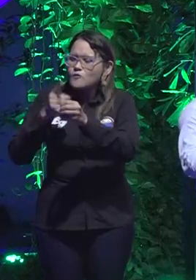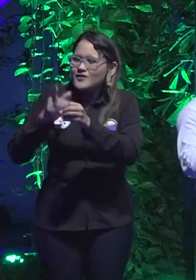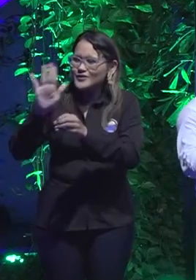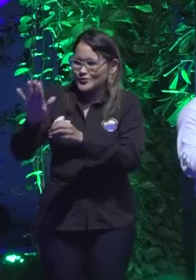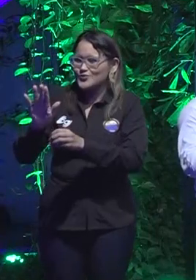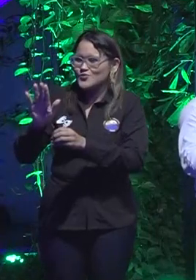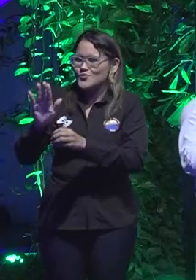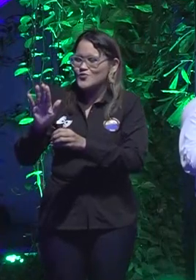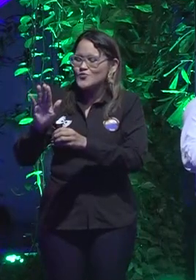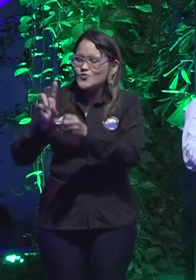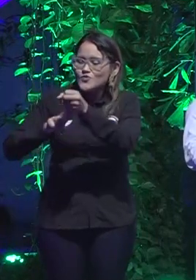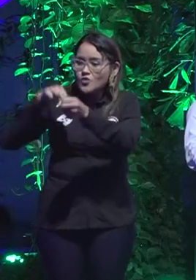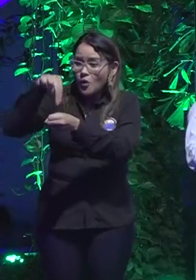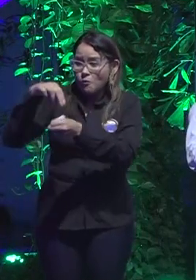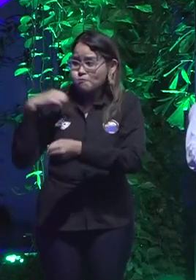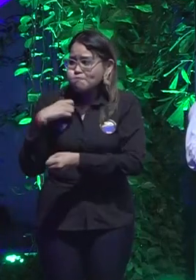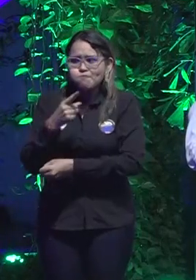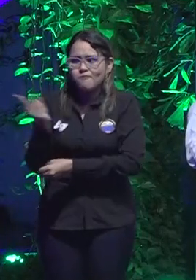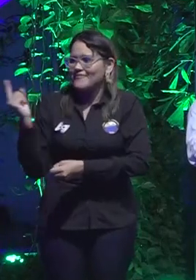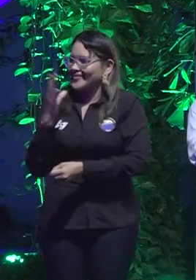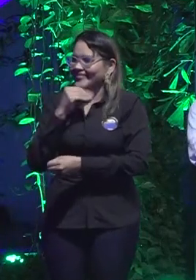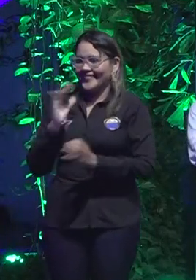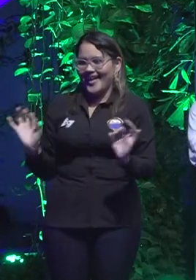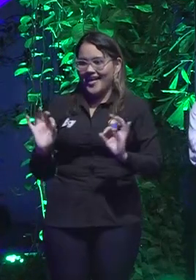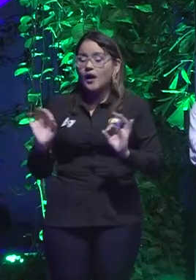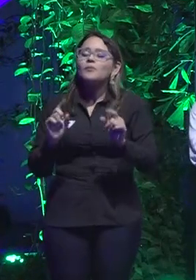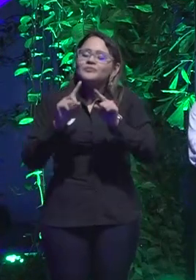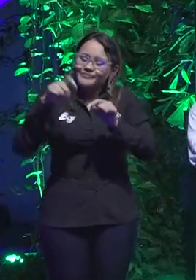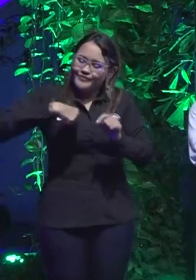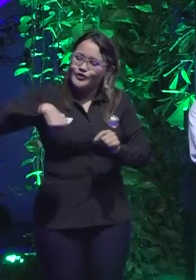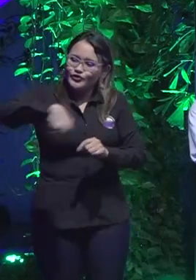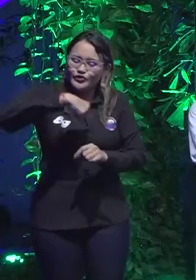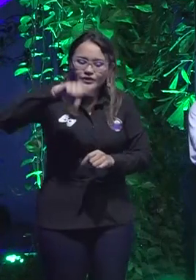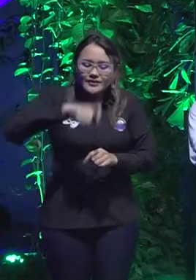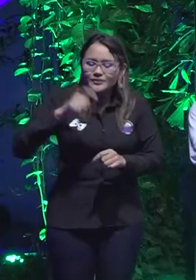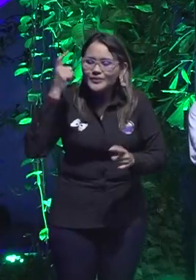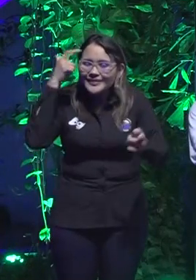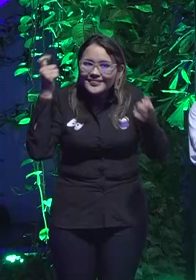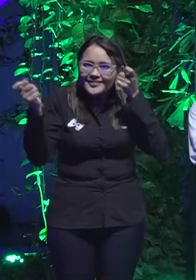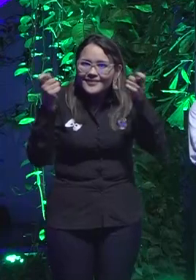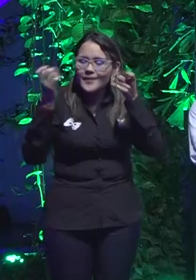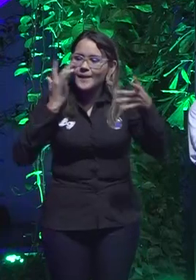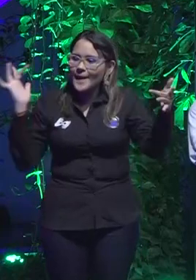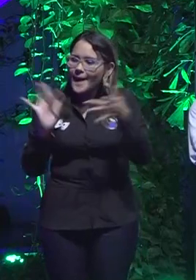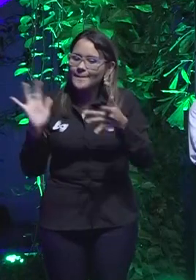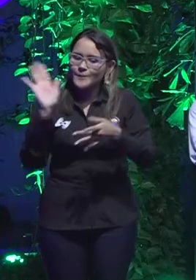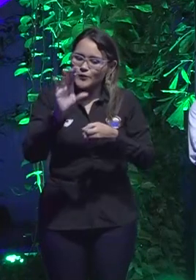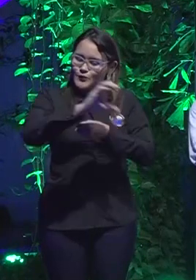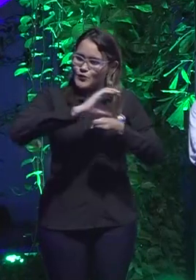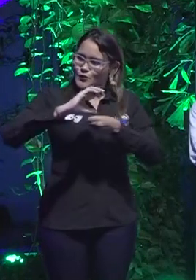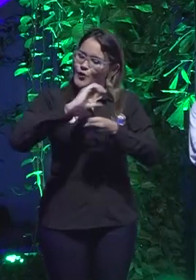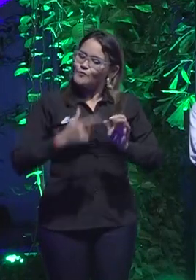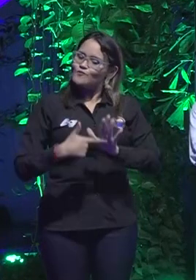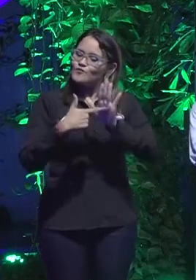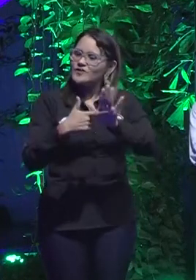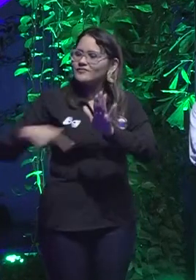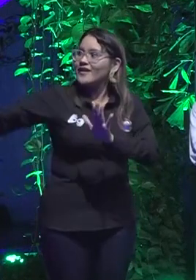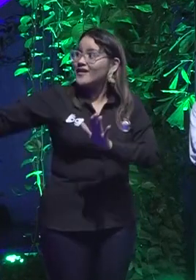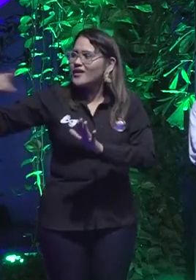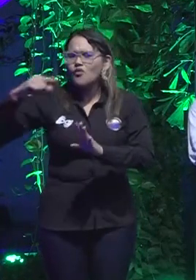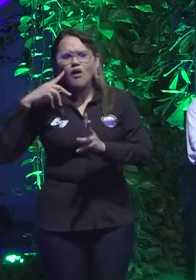existe en ese contexto. Pero ahí necesitamos una estrategia articulada de ciudad para promocionar la ciudad como destino